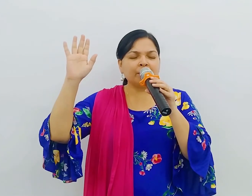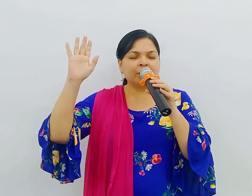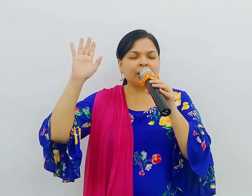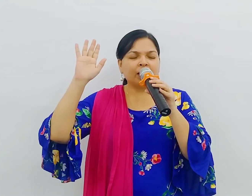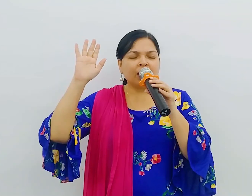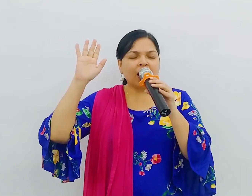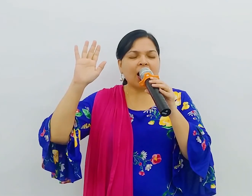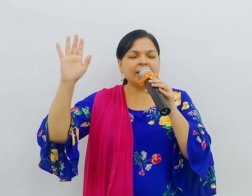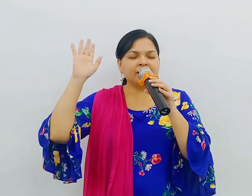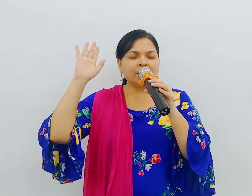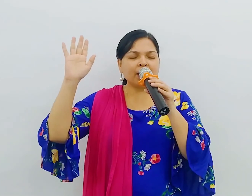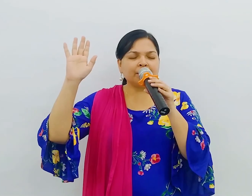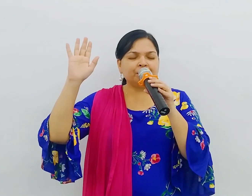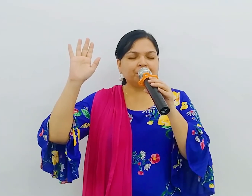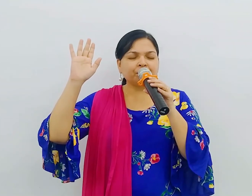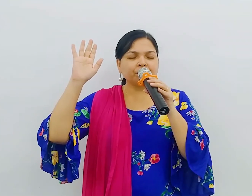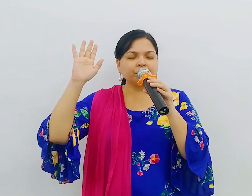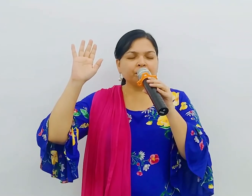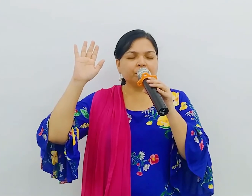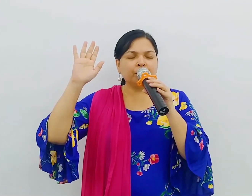স্বামী। আজ থেকে আমি